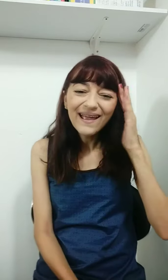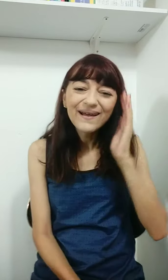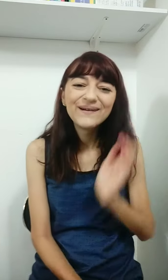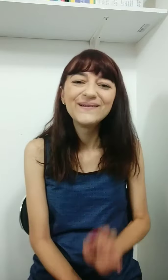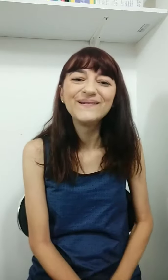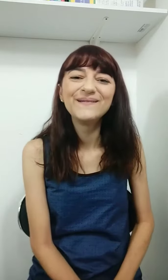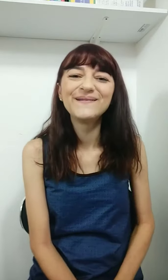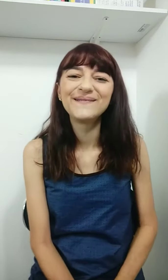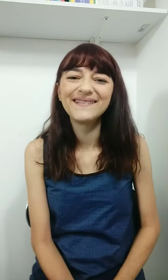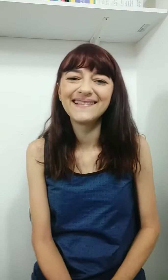Entenderam?